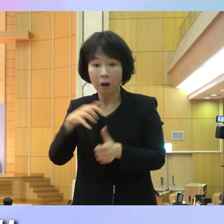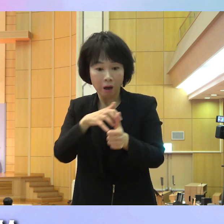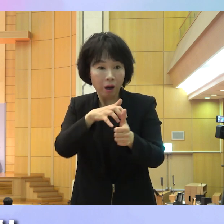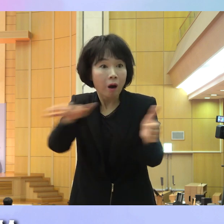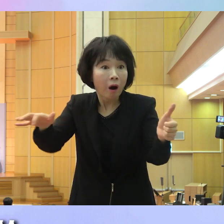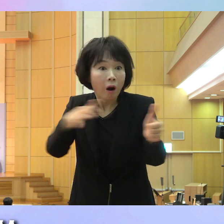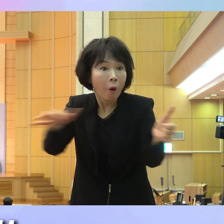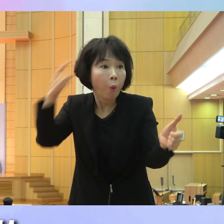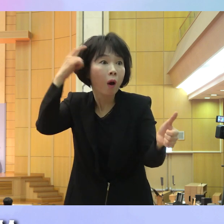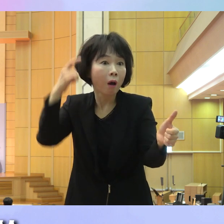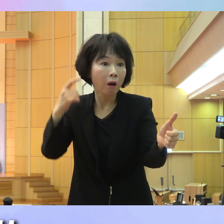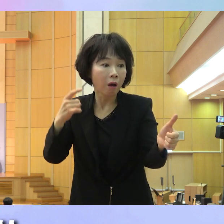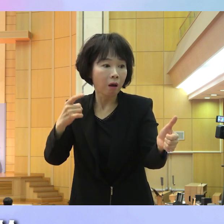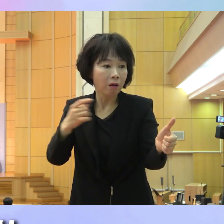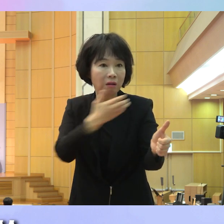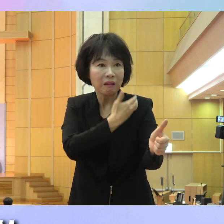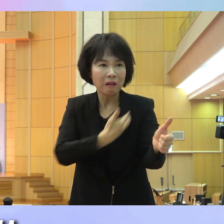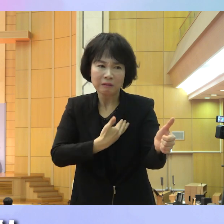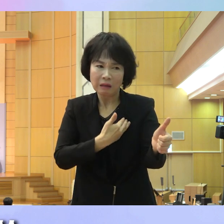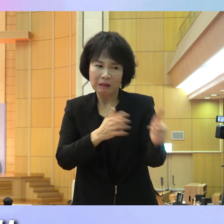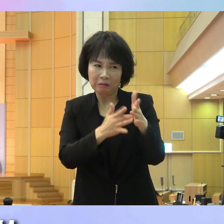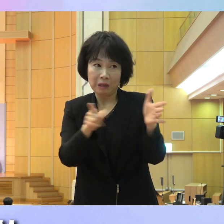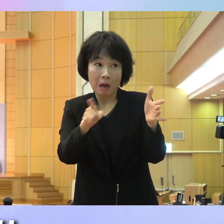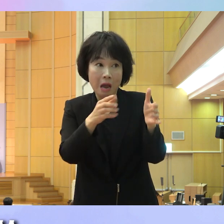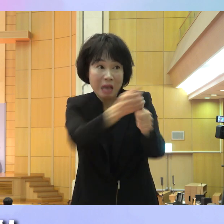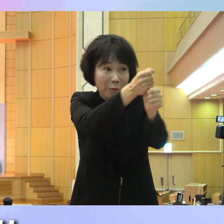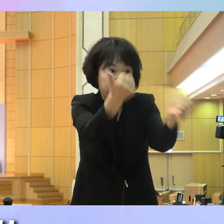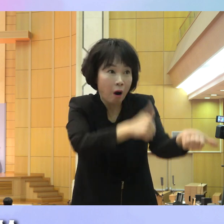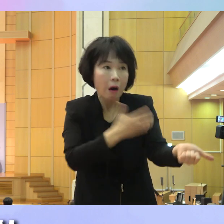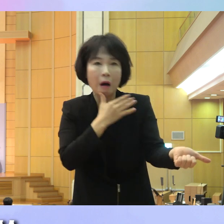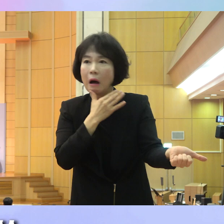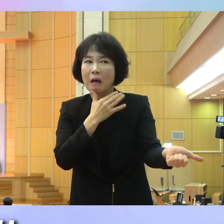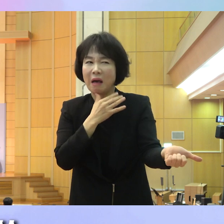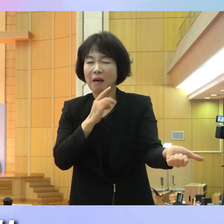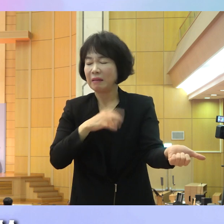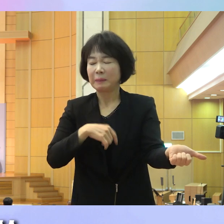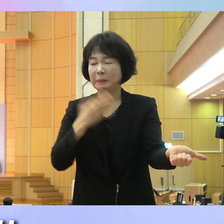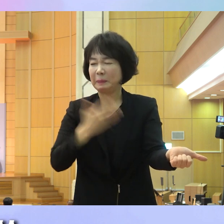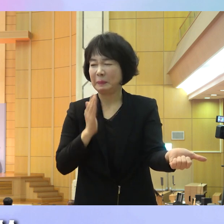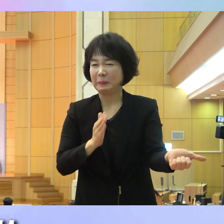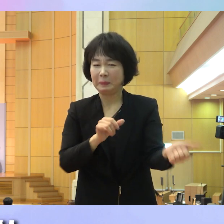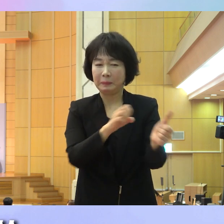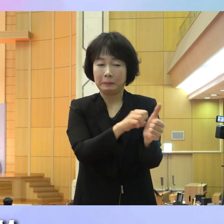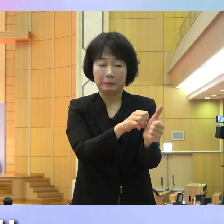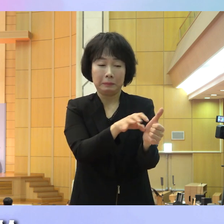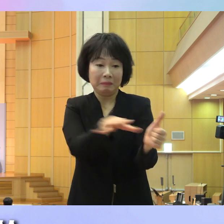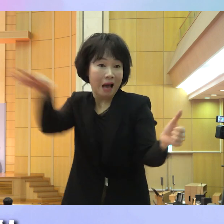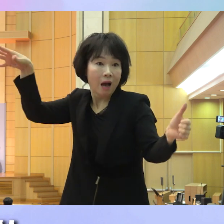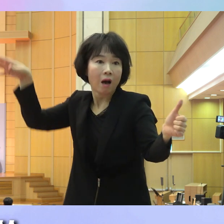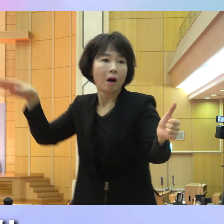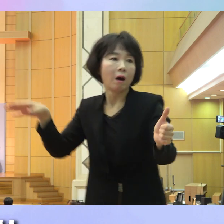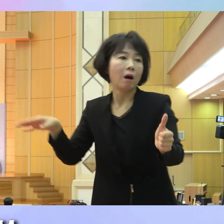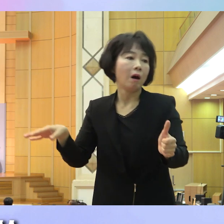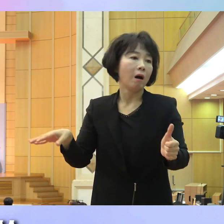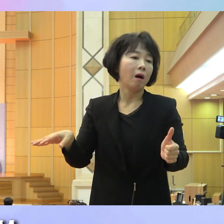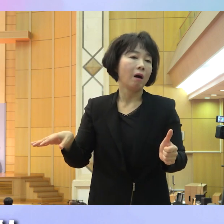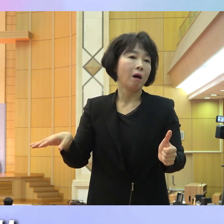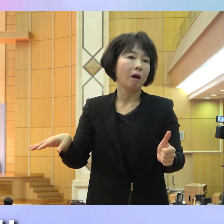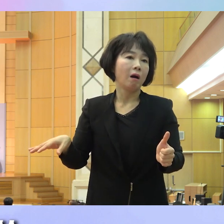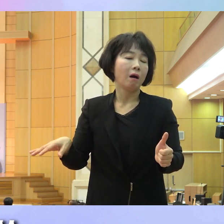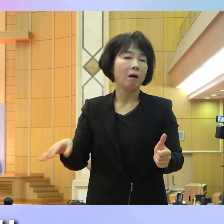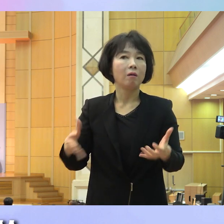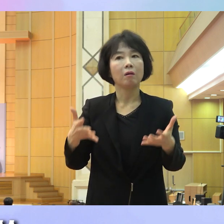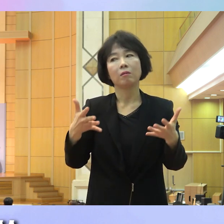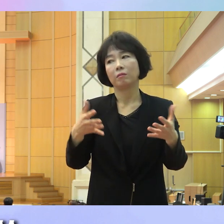이러므로 제자 중에 많이 물러가고 다시는 그와 이 말은 예수님과 함께 다니지도 않더라.